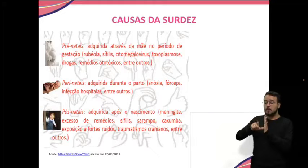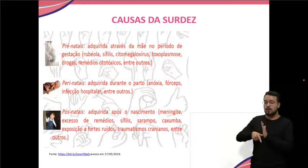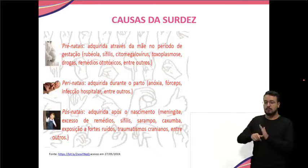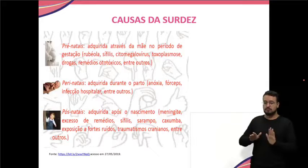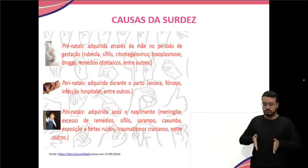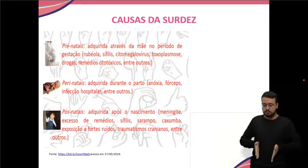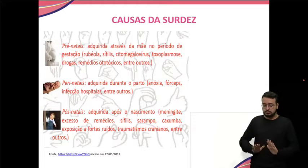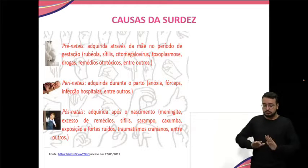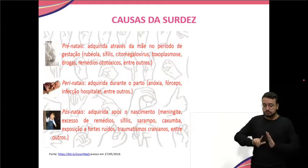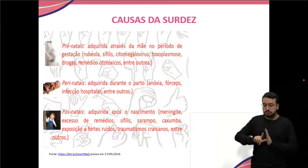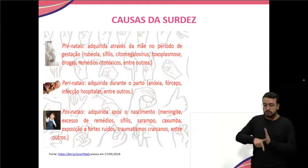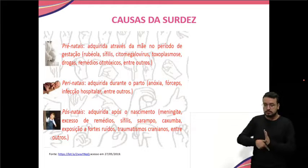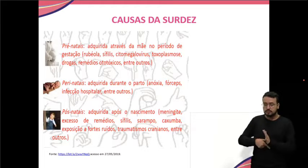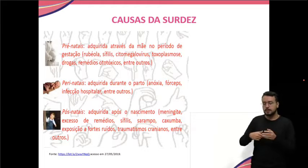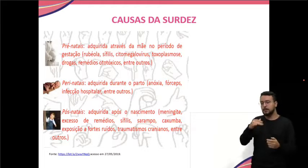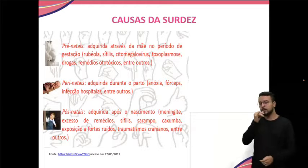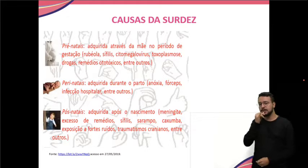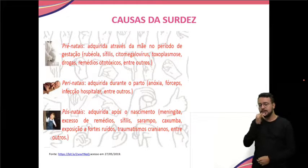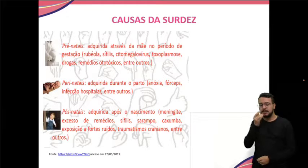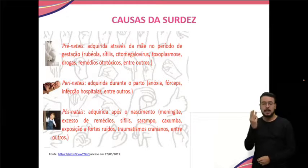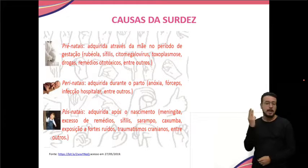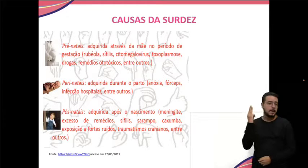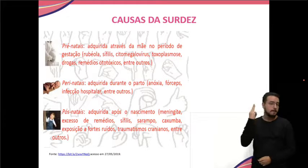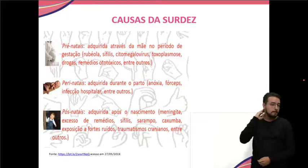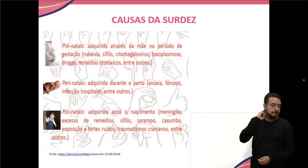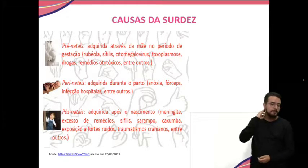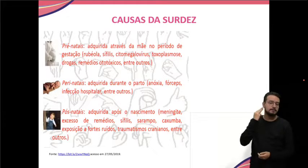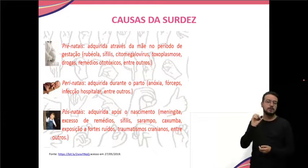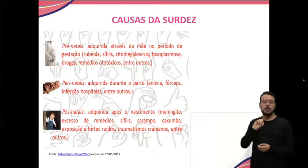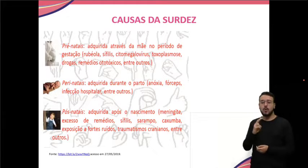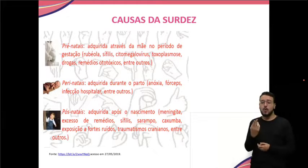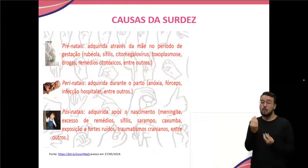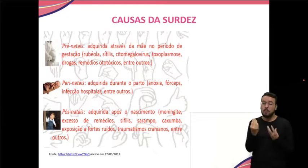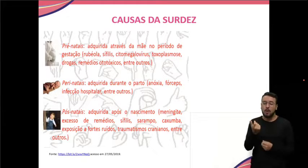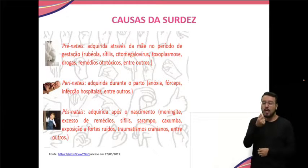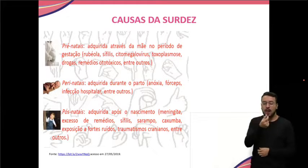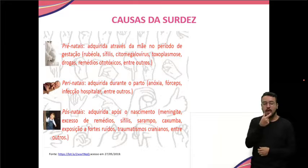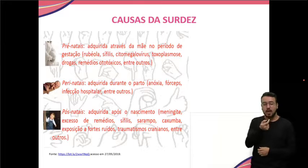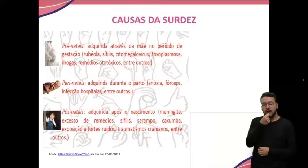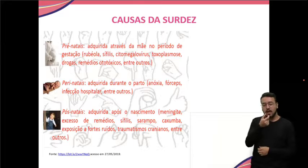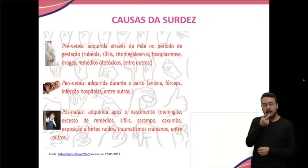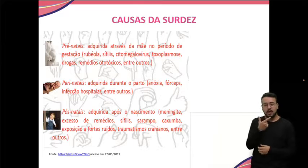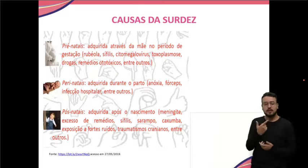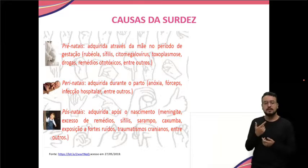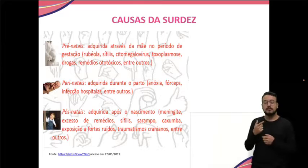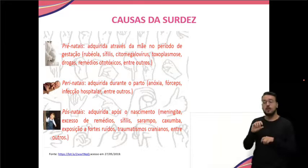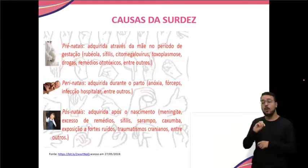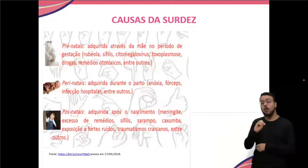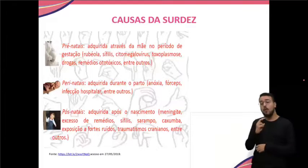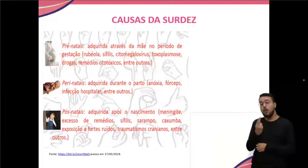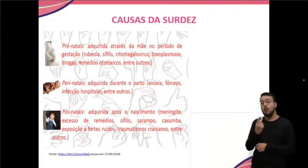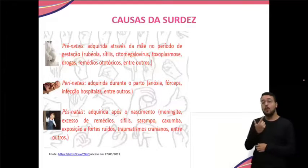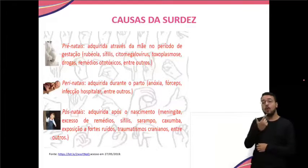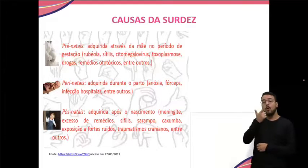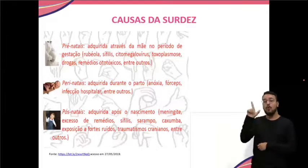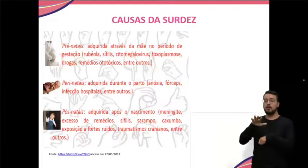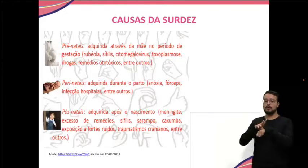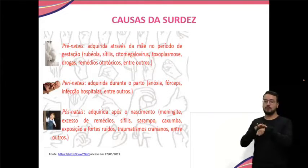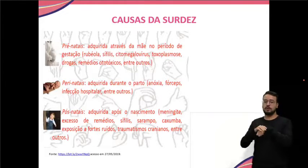exemplo, a meningite, um excesso de exposição de remédios, outras doenças que aí não é a mãe que teve, aí a própria pessoa que teve. Então,